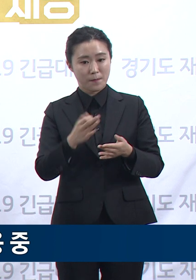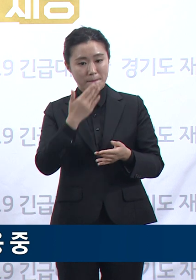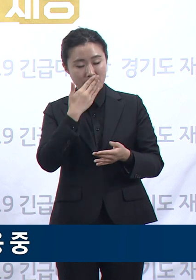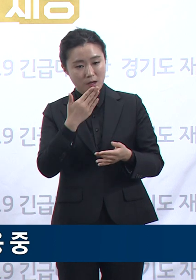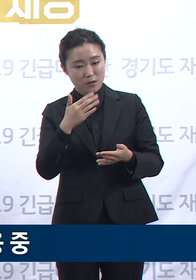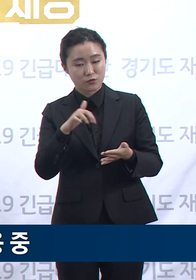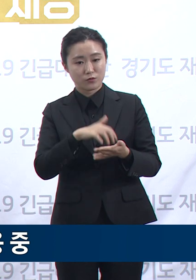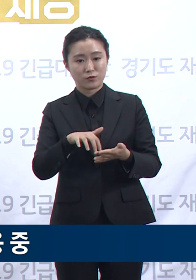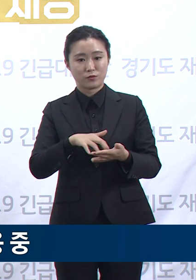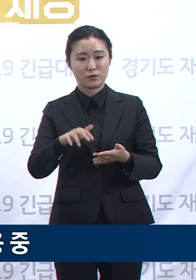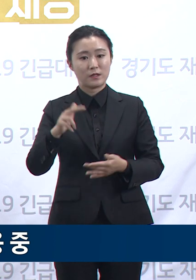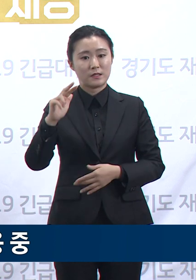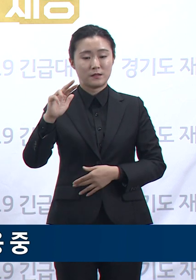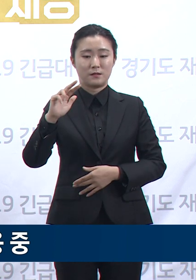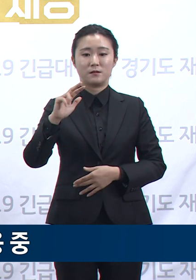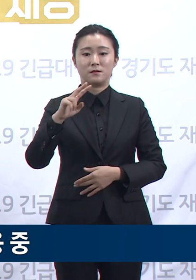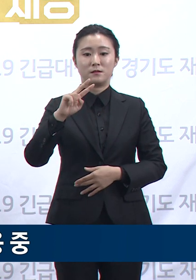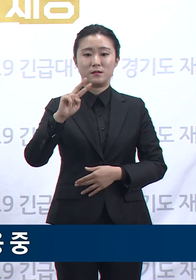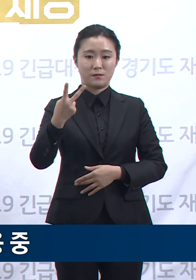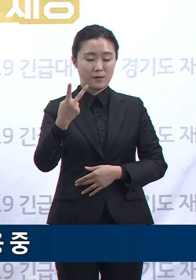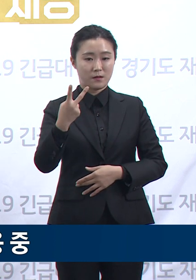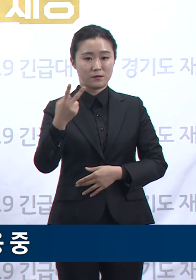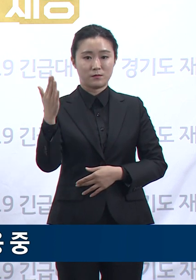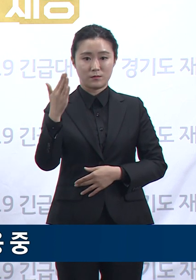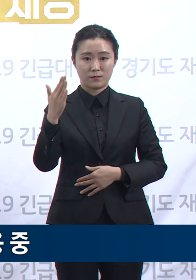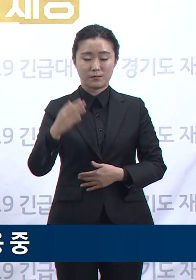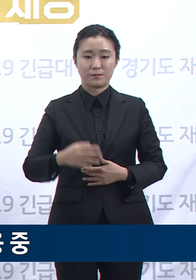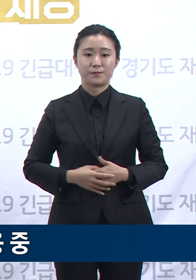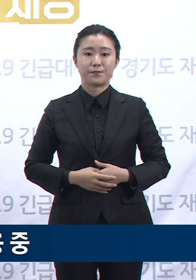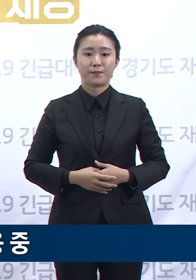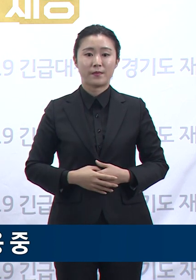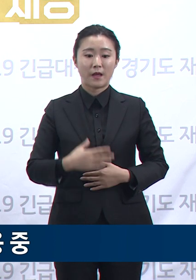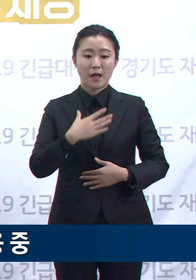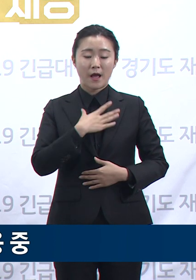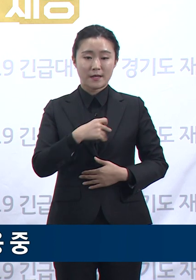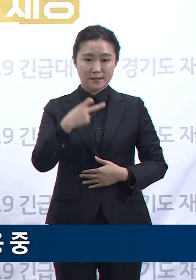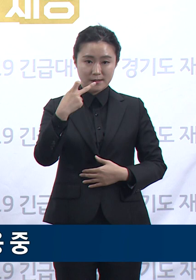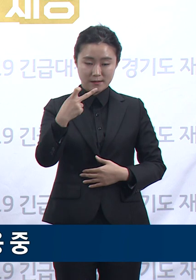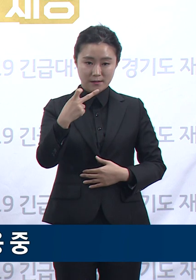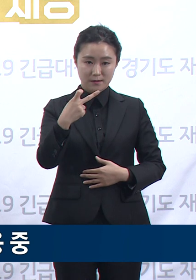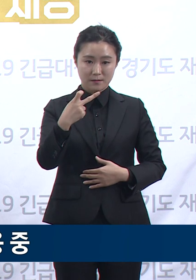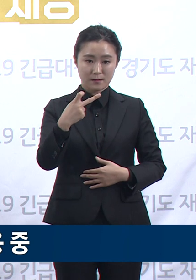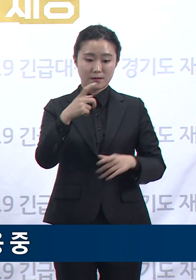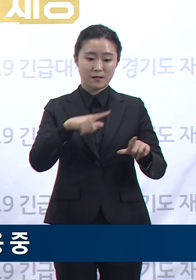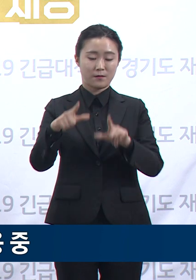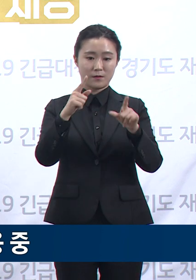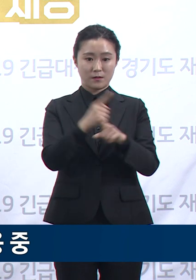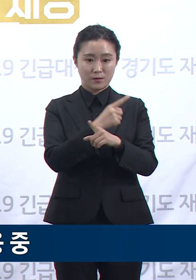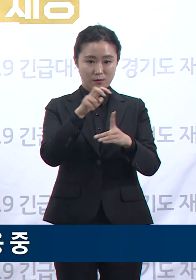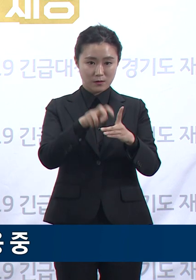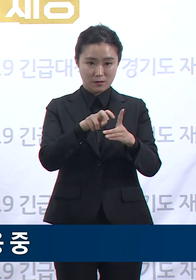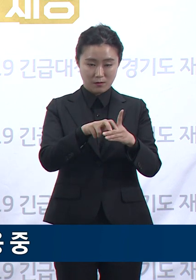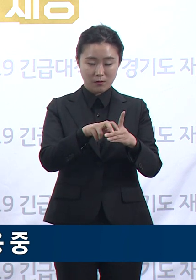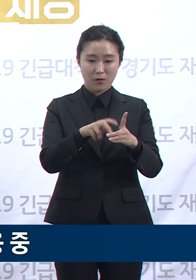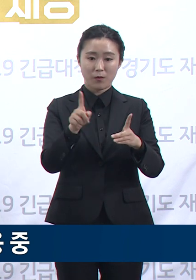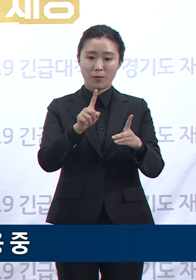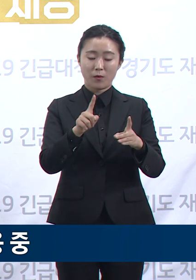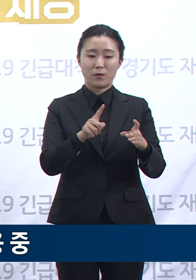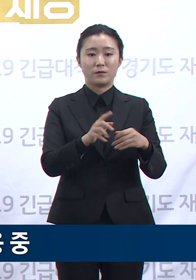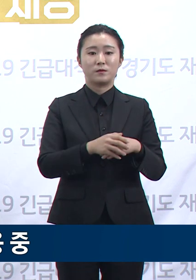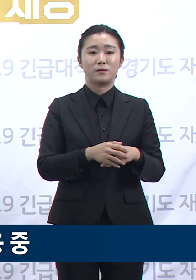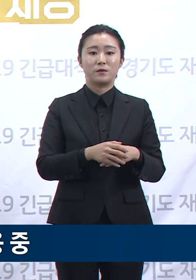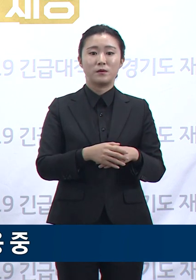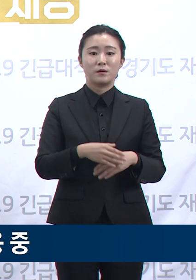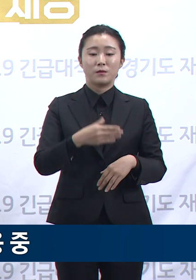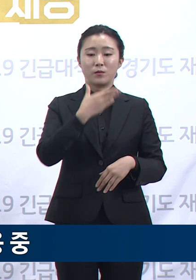안산시에 있던 경기 수도권 이생활치료센터가 10월 8일자로 보건복지부로 이관되었고, 안성시에